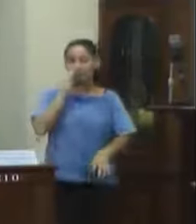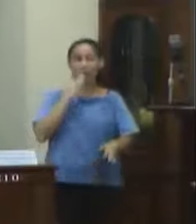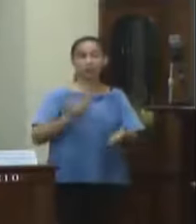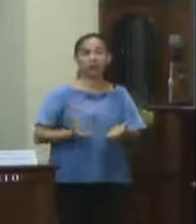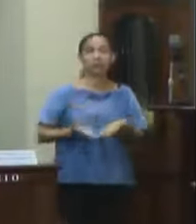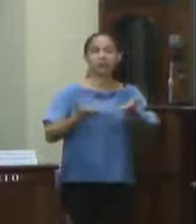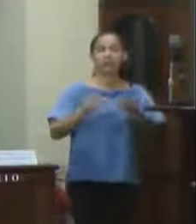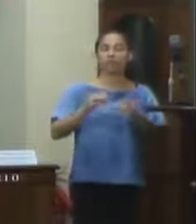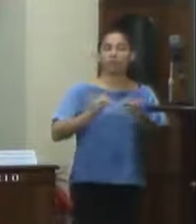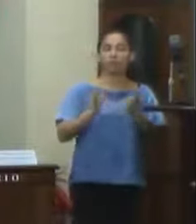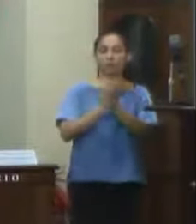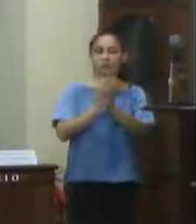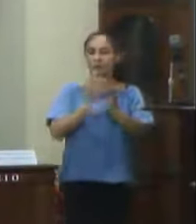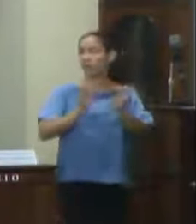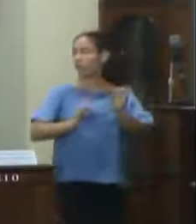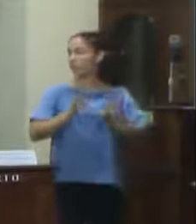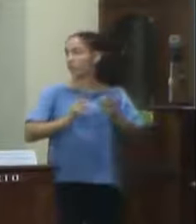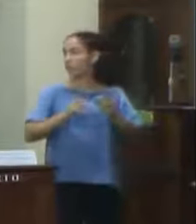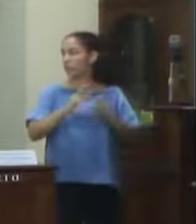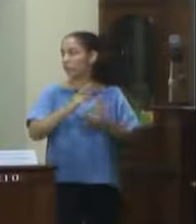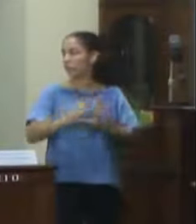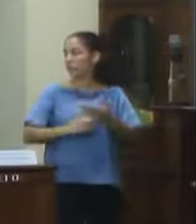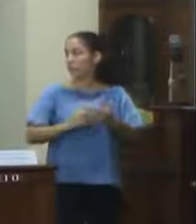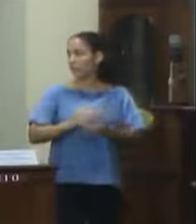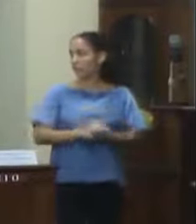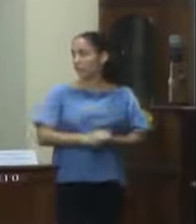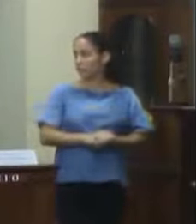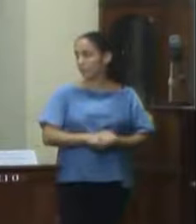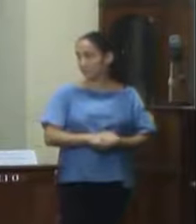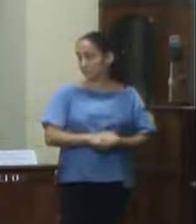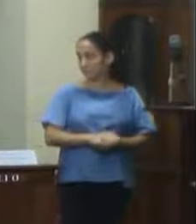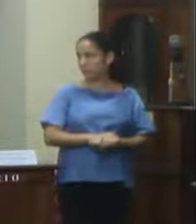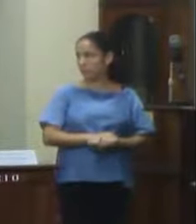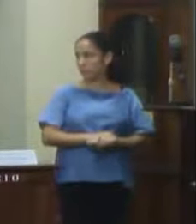Encaminho para a Comissão de Justiça e Redação.